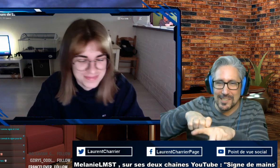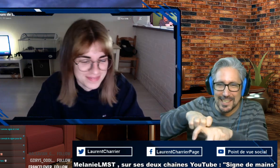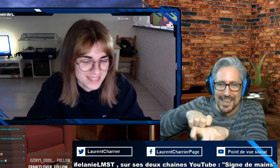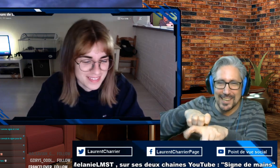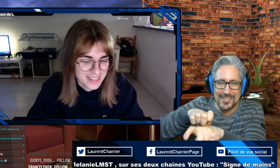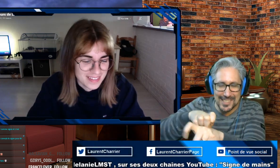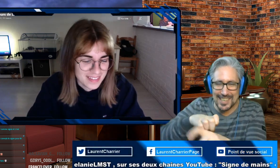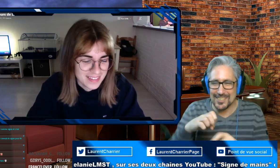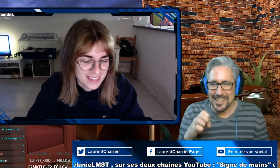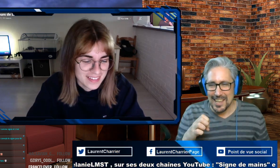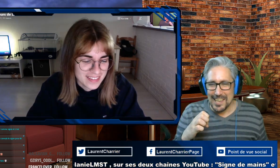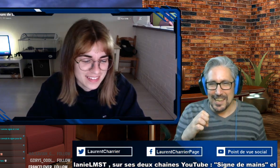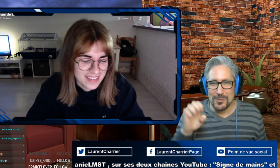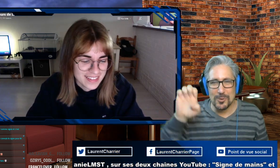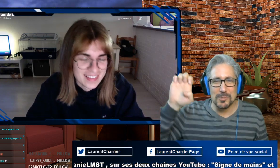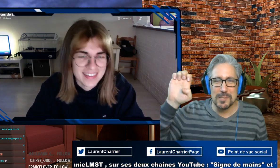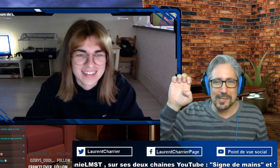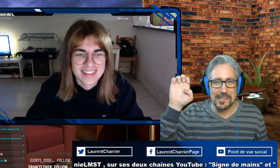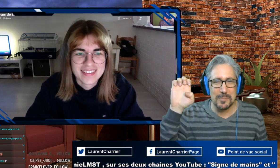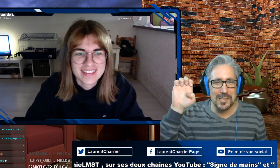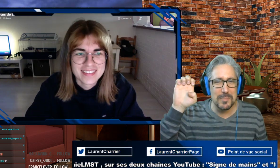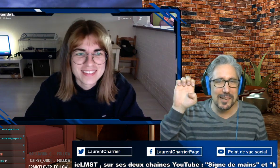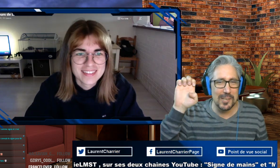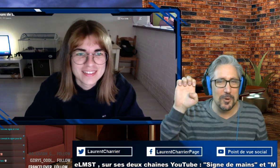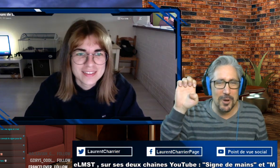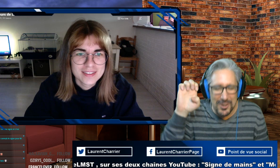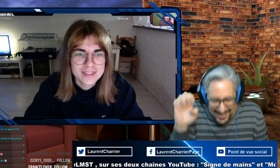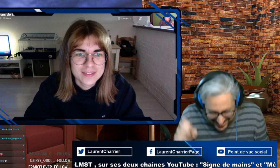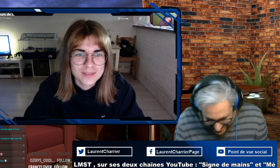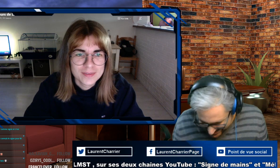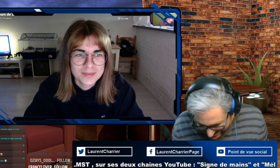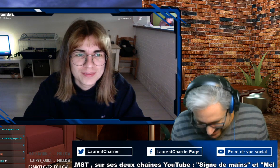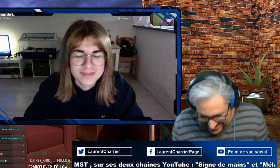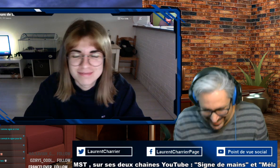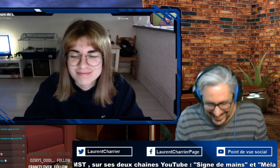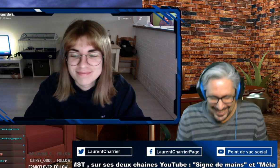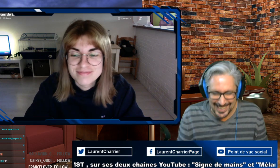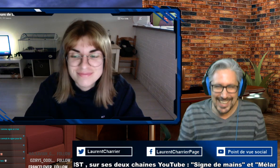qui sortaient comme ça. Et du coup, je me suis dit, bah, ça, c'est Manimal, c'est le